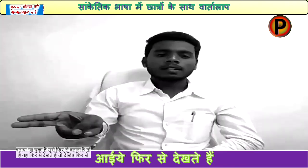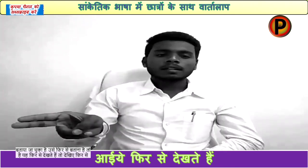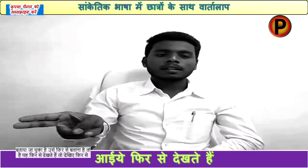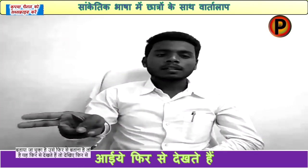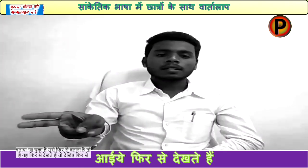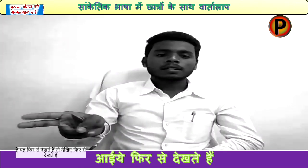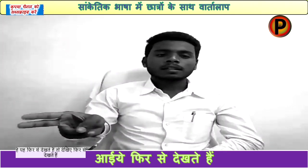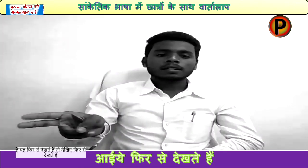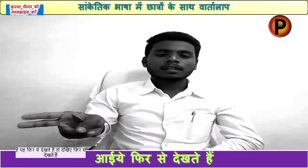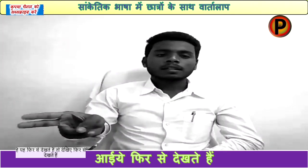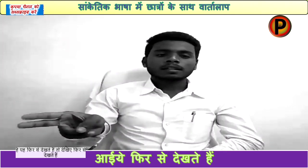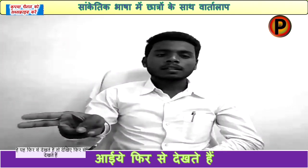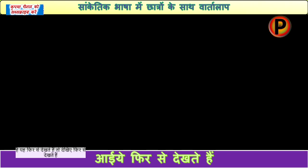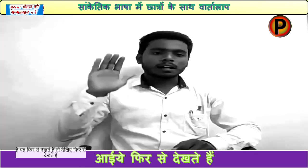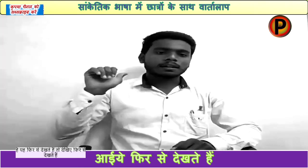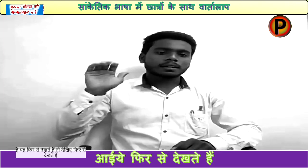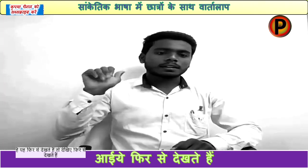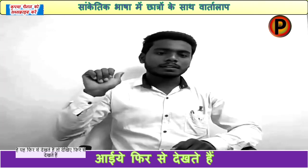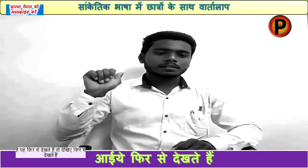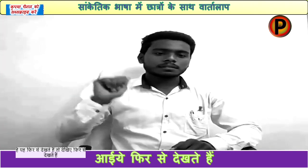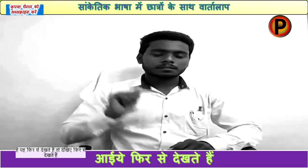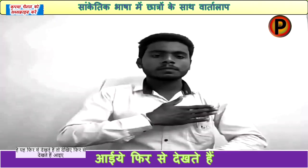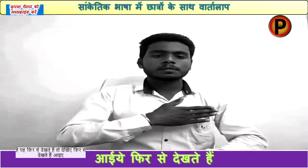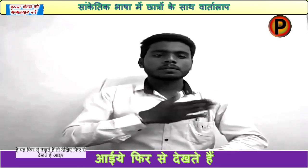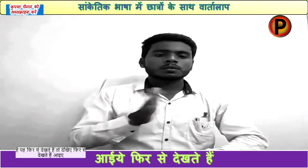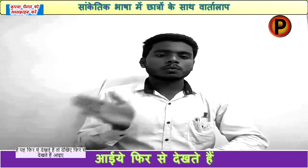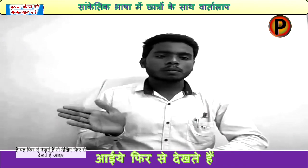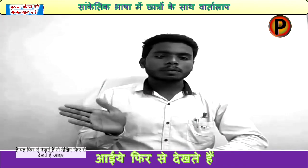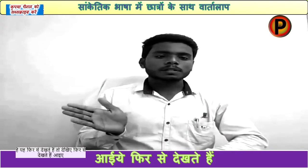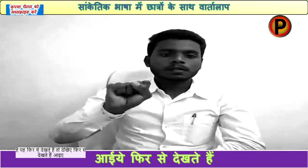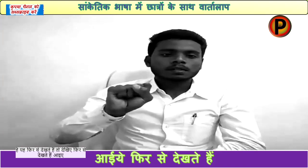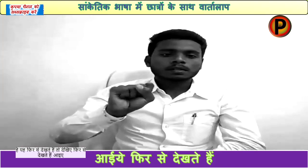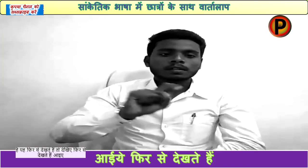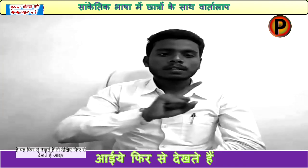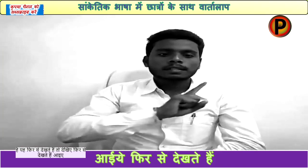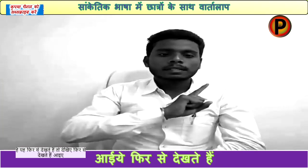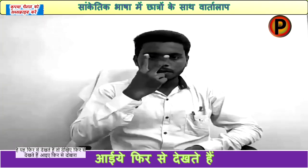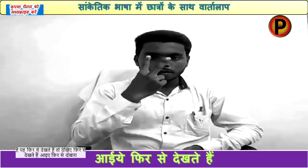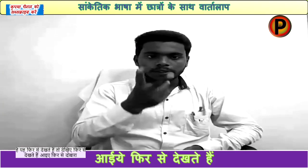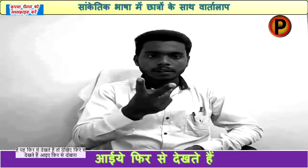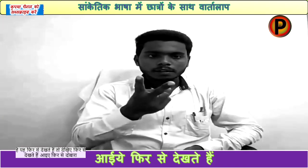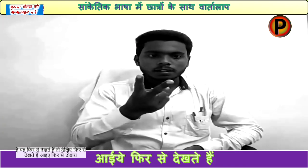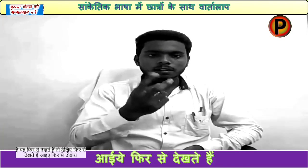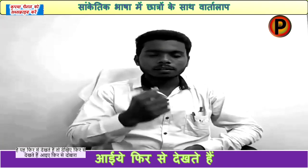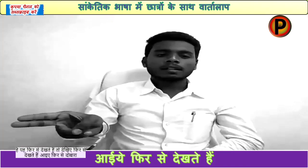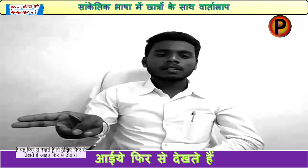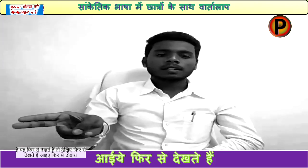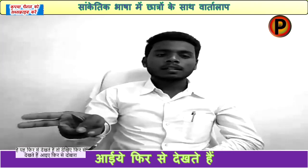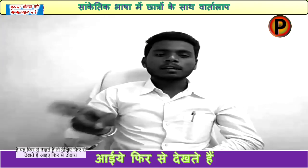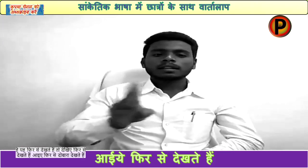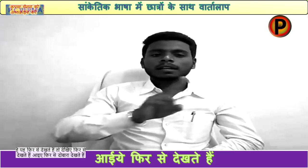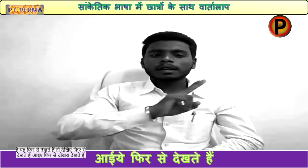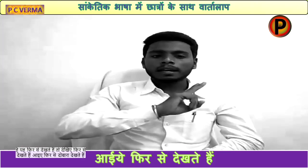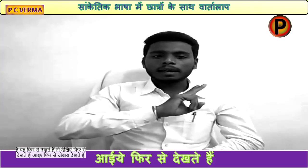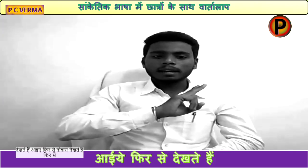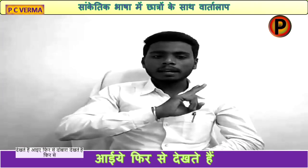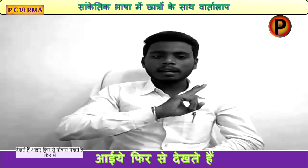हैं, आइए फिर से दोबारा देखते हैं, फिर से देखते हैं, दोबारा देखते